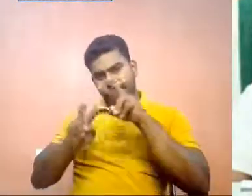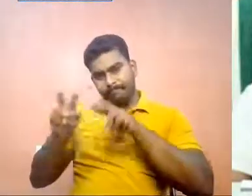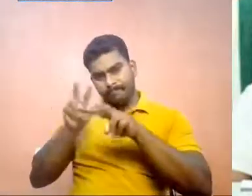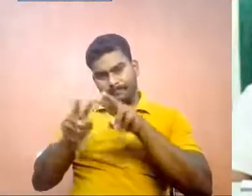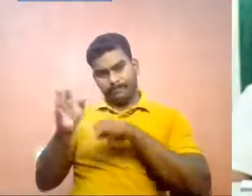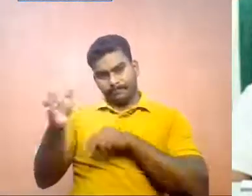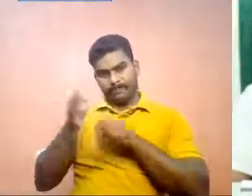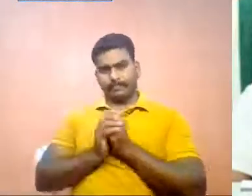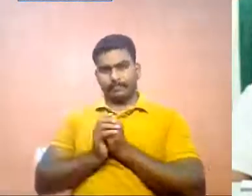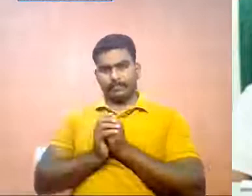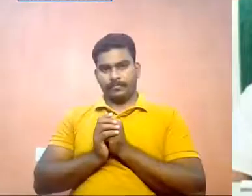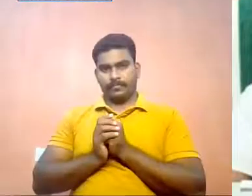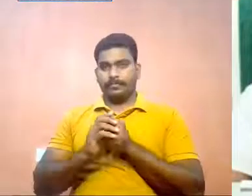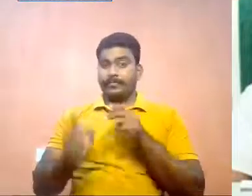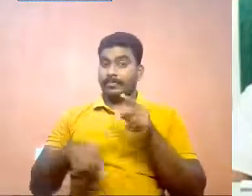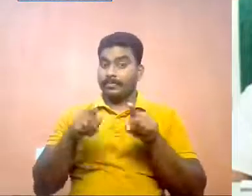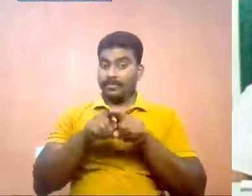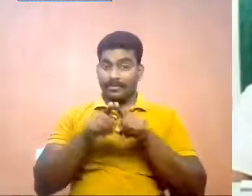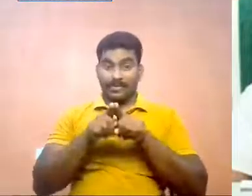ലോക്ക്ഡൗണിൻ്റെ ഭാഗമായി